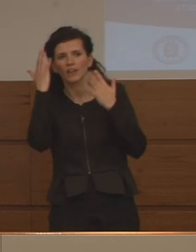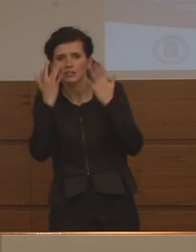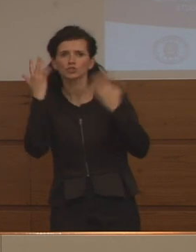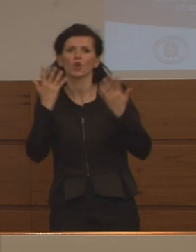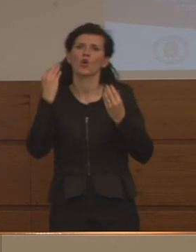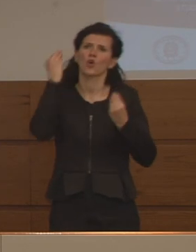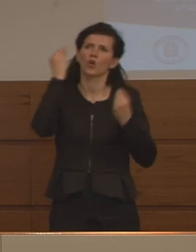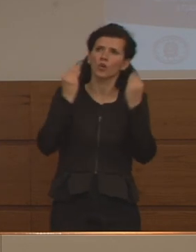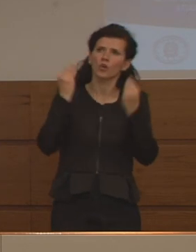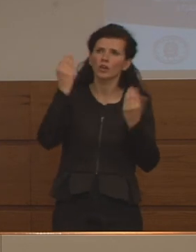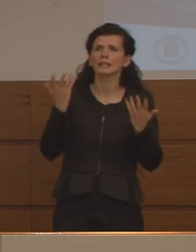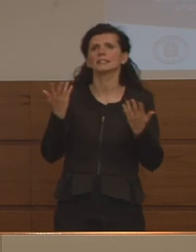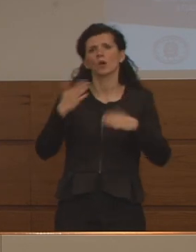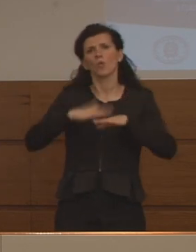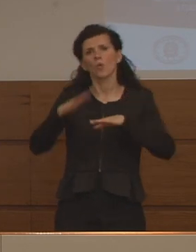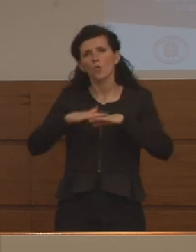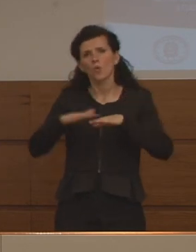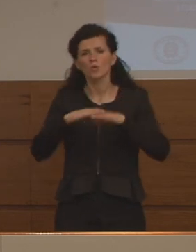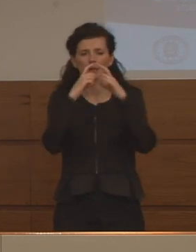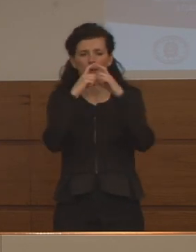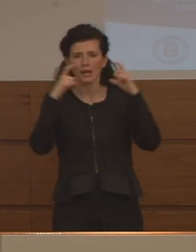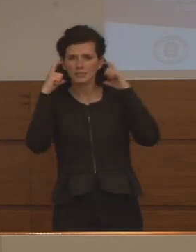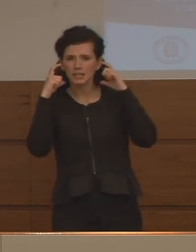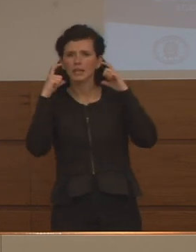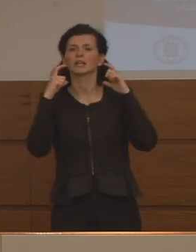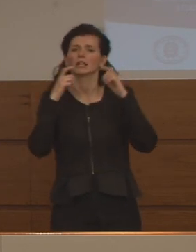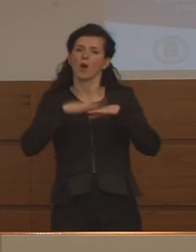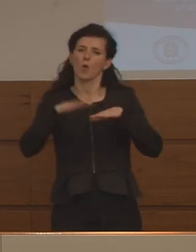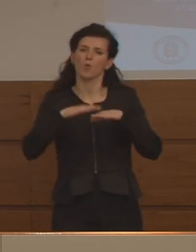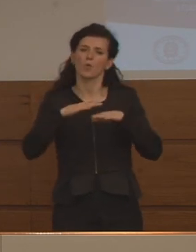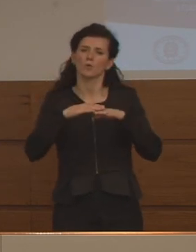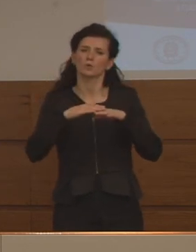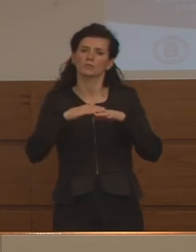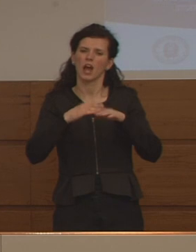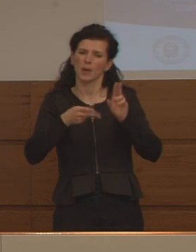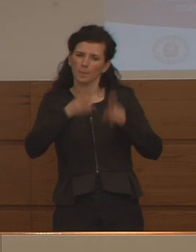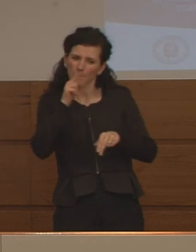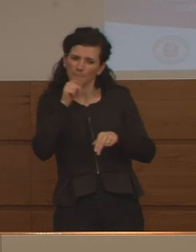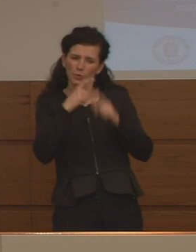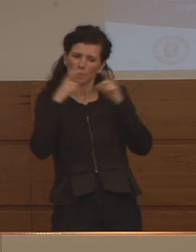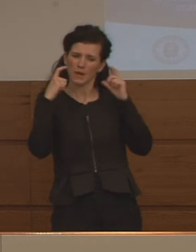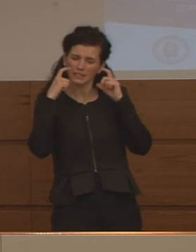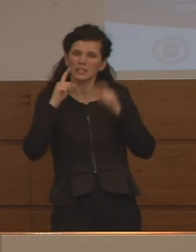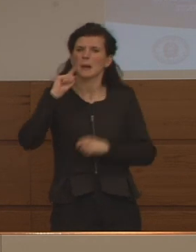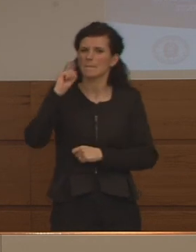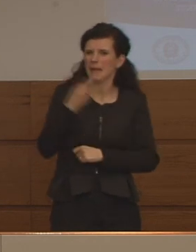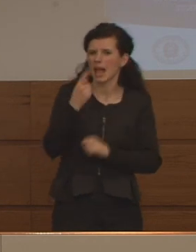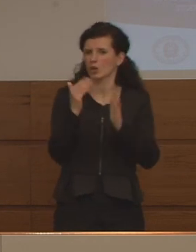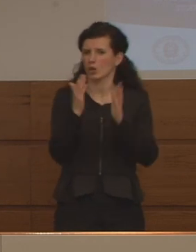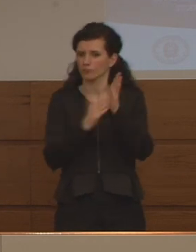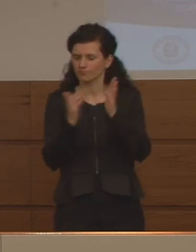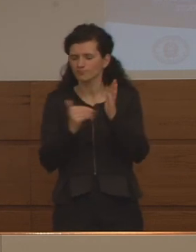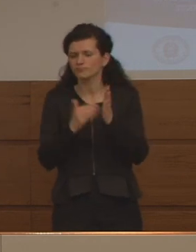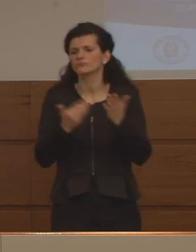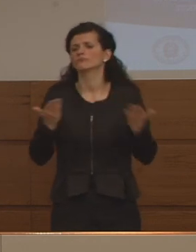un uso più allargato delle mascherine sono attualmente oggetto di